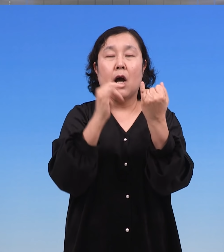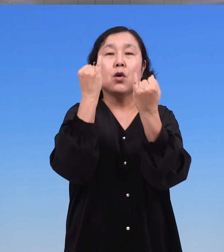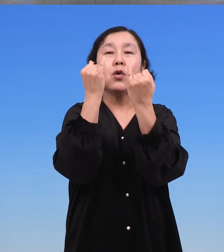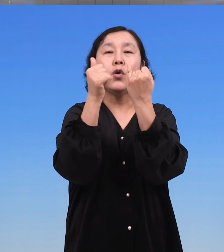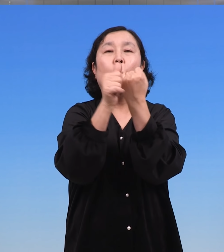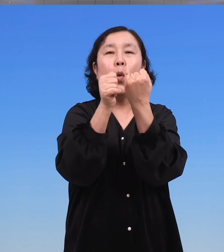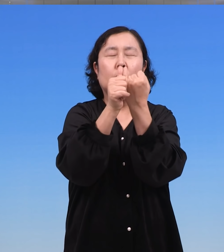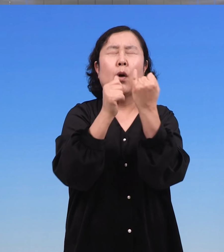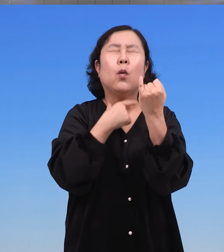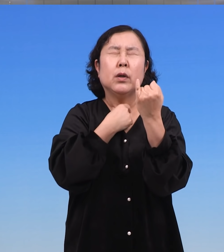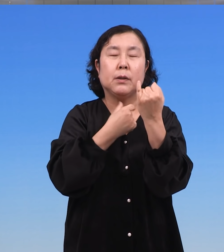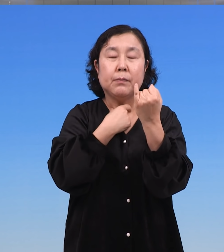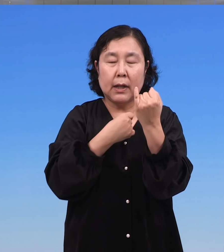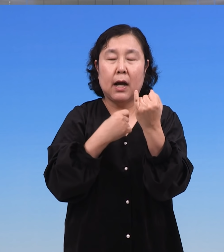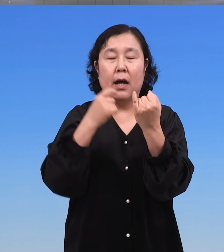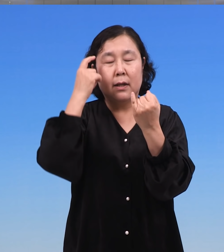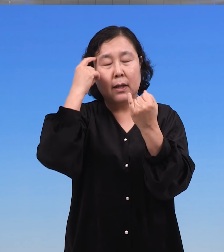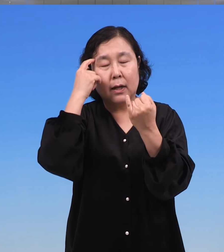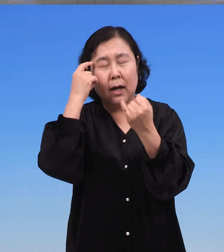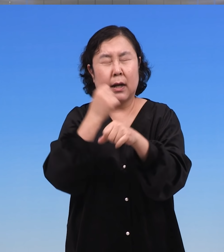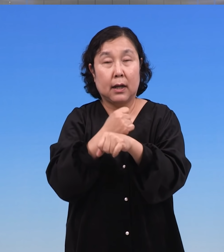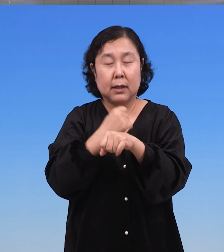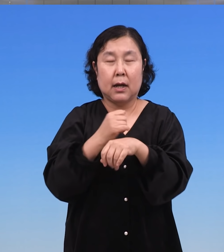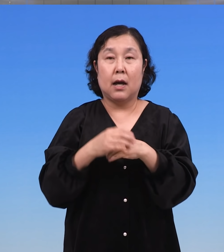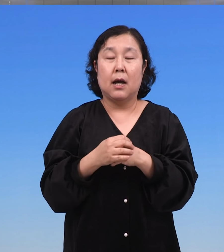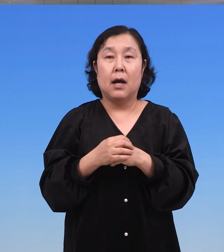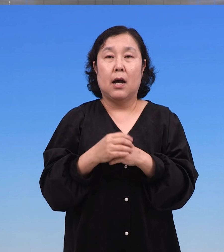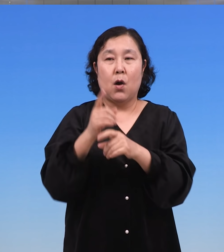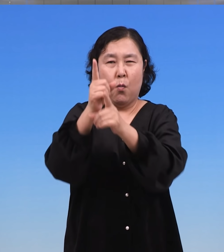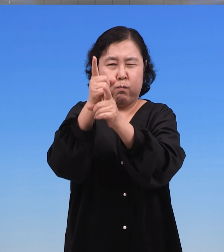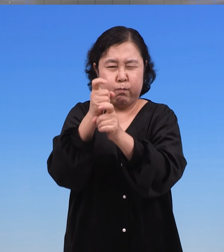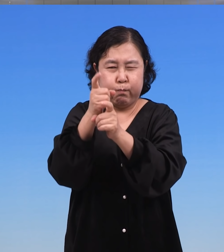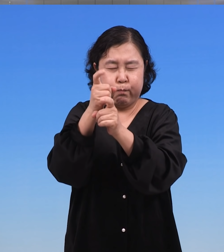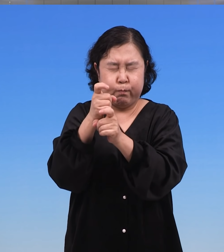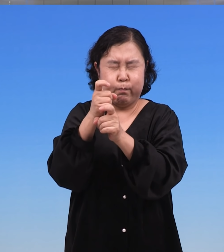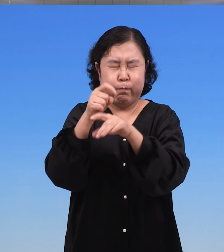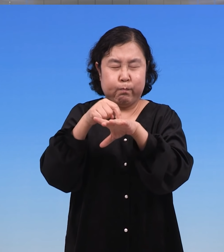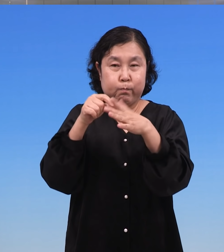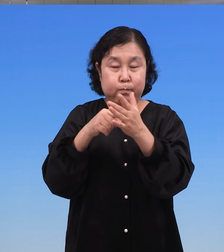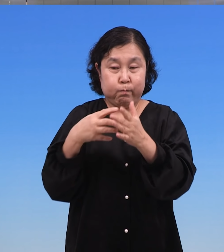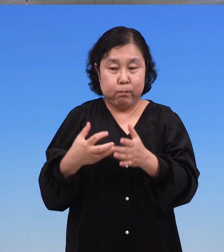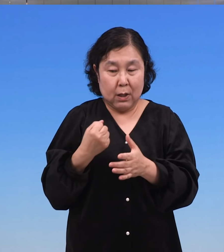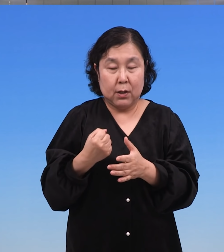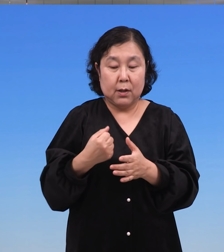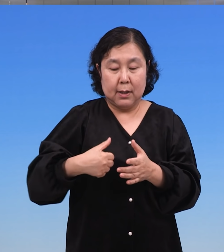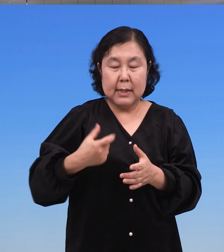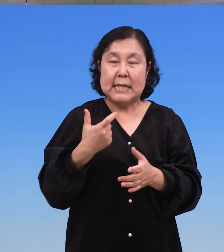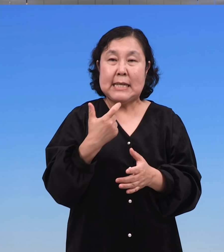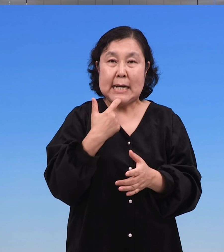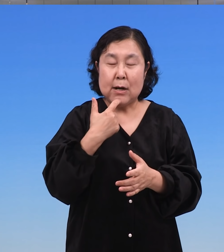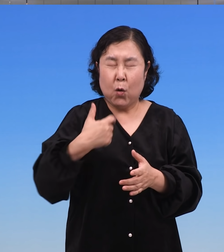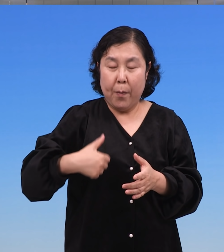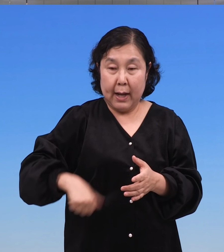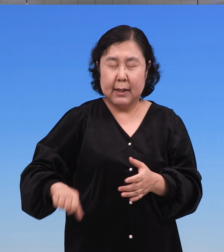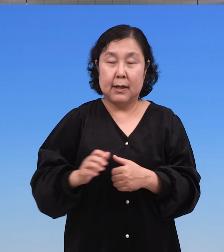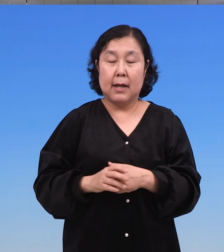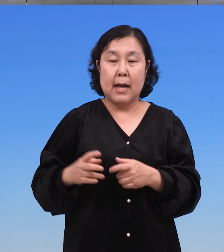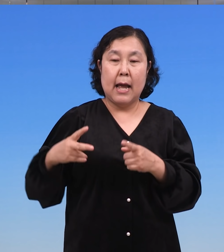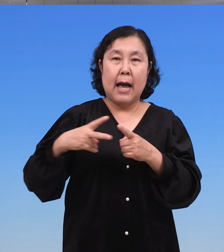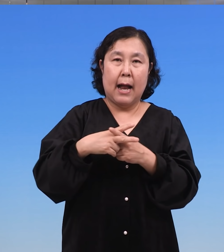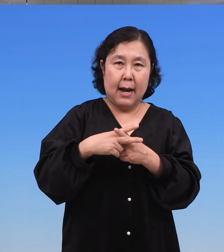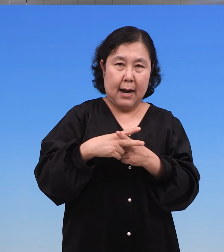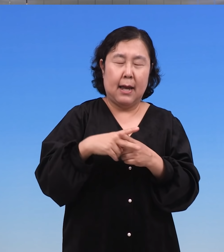가지고 디나와 결혼하고 싶다는 그런 의향을 비치는데요, 그랬더니 복수심에 사로잡힌 그 야곱의 아들들이 뭘